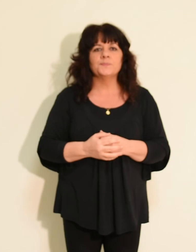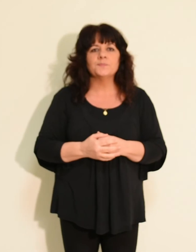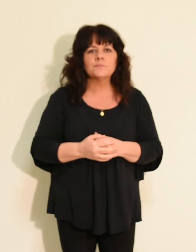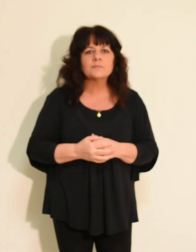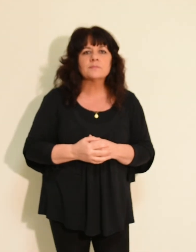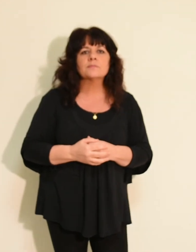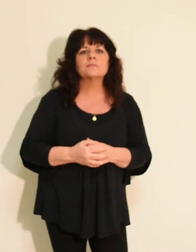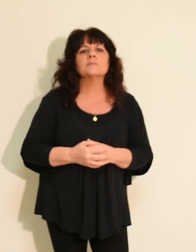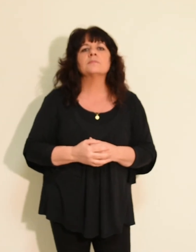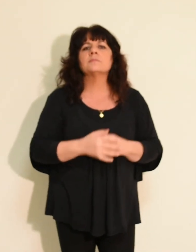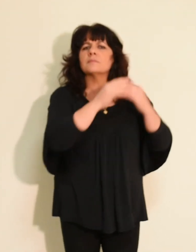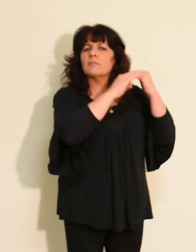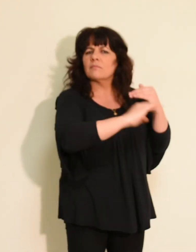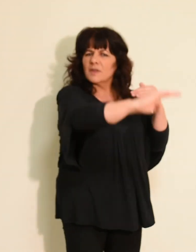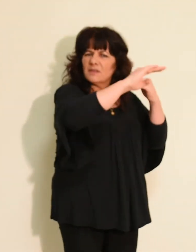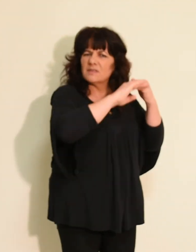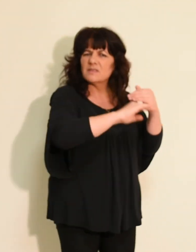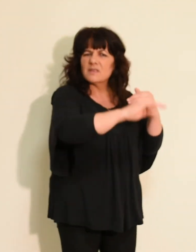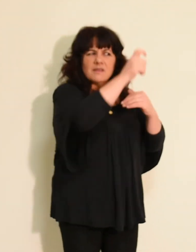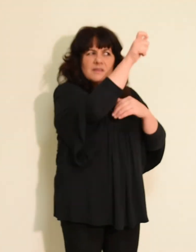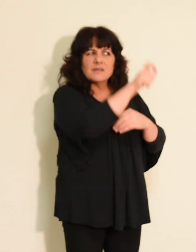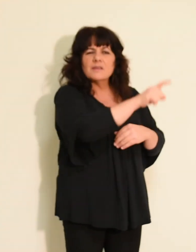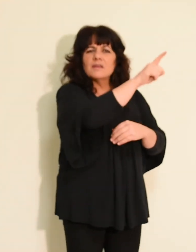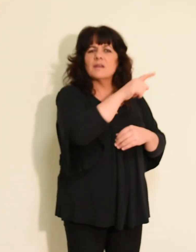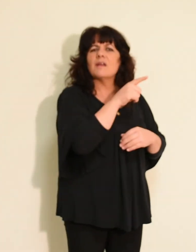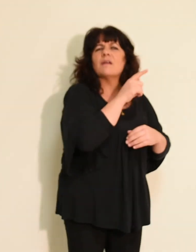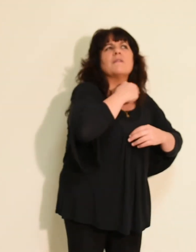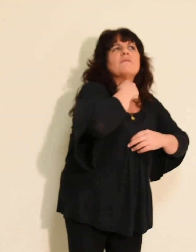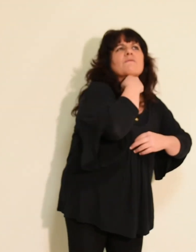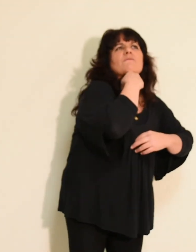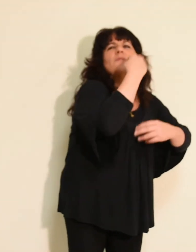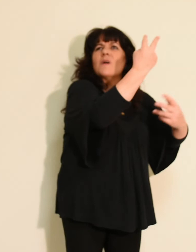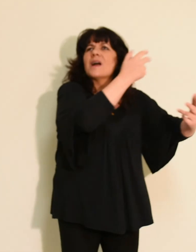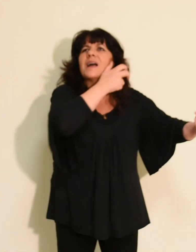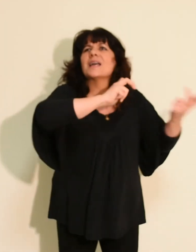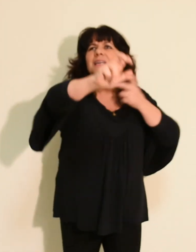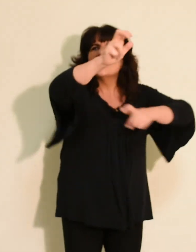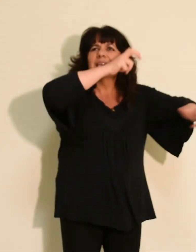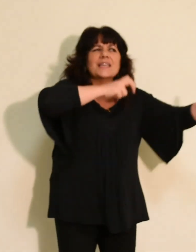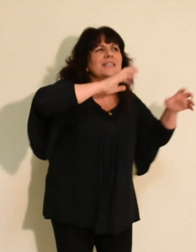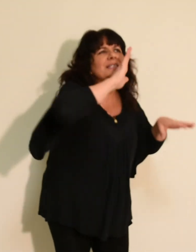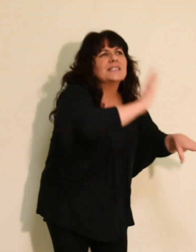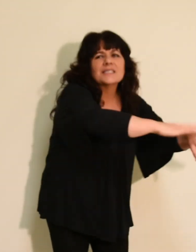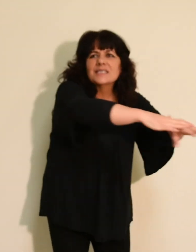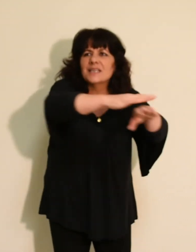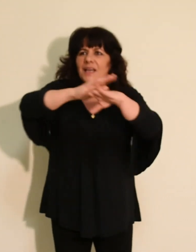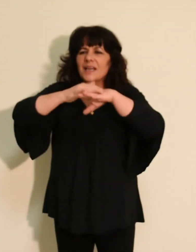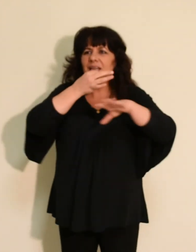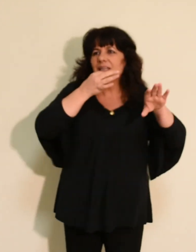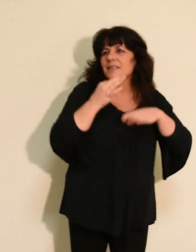Voix de celui qui crie dans le désert, préparez le chemin du Seigneur, rendez droit ses sentiers.